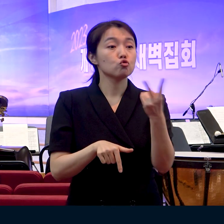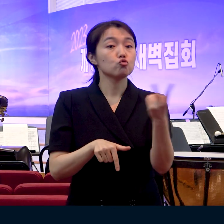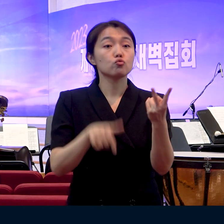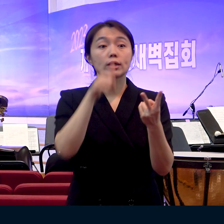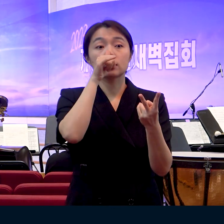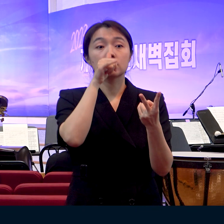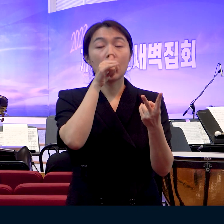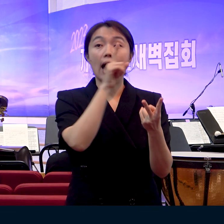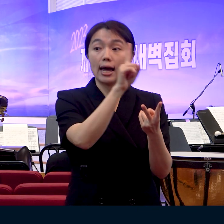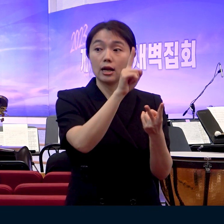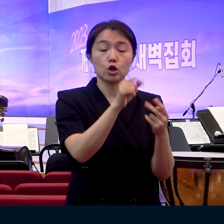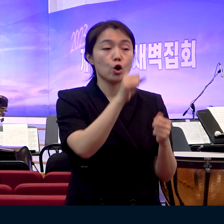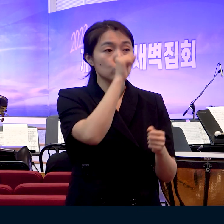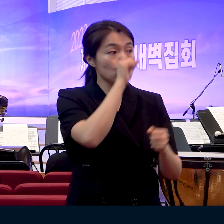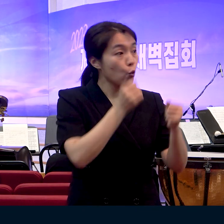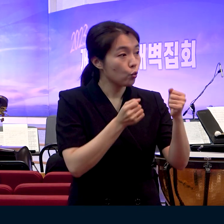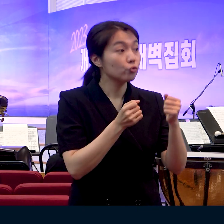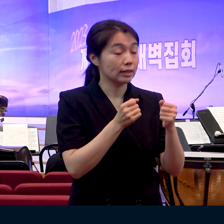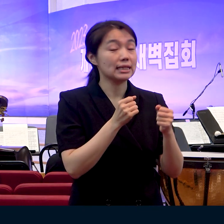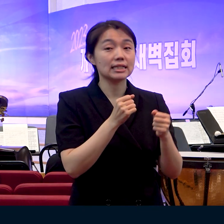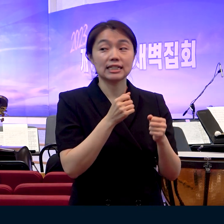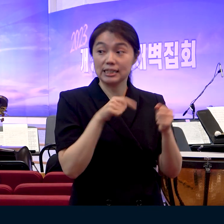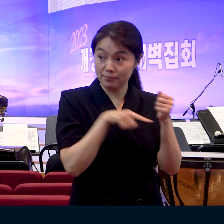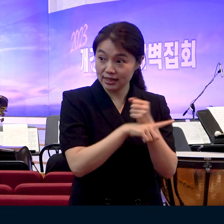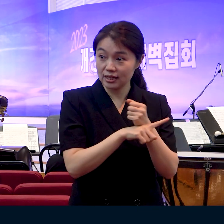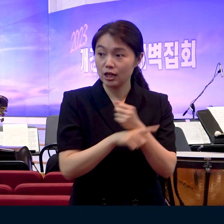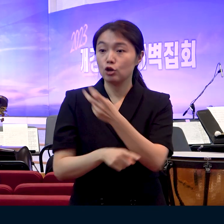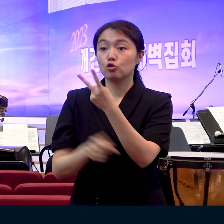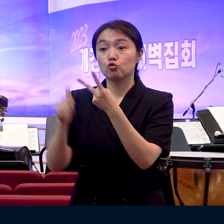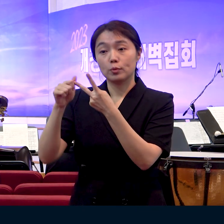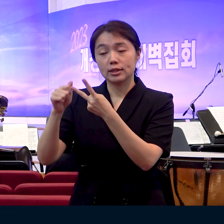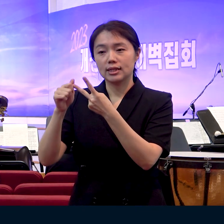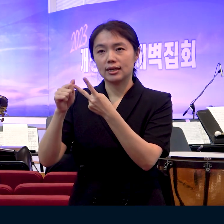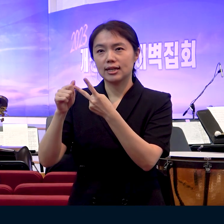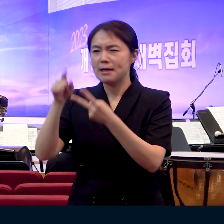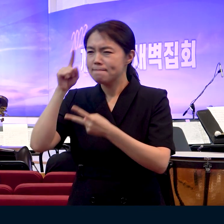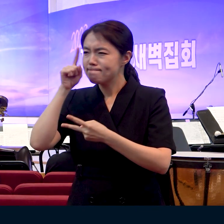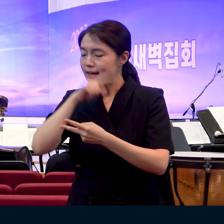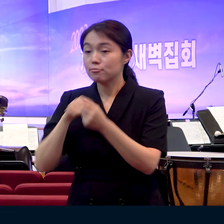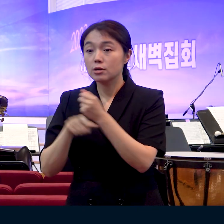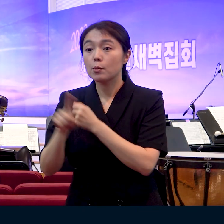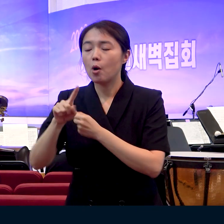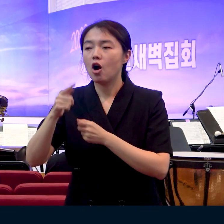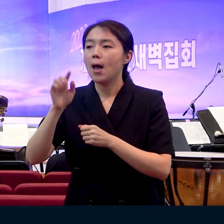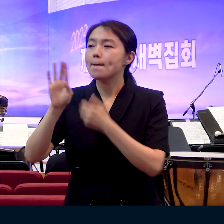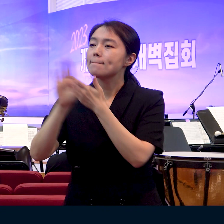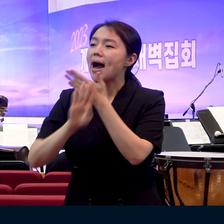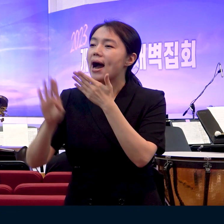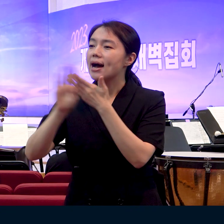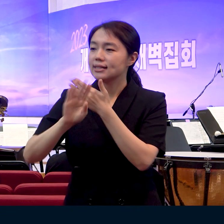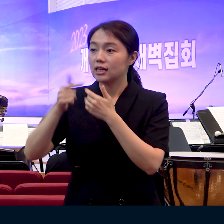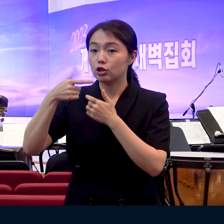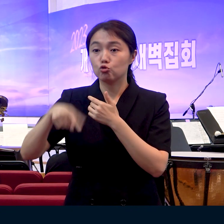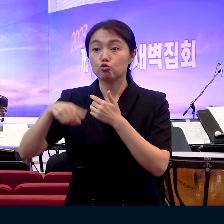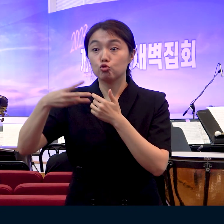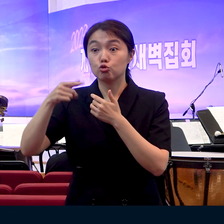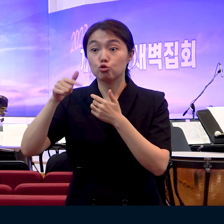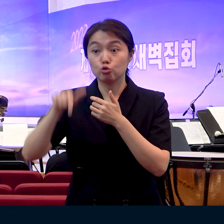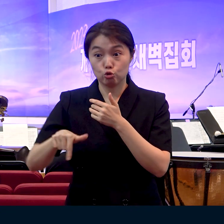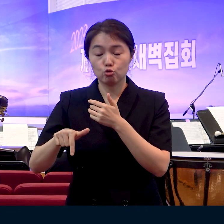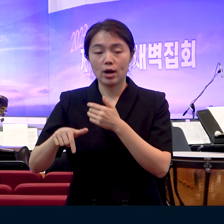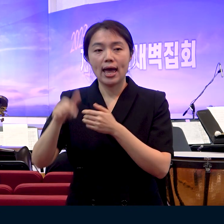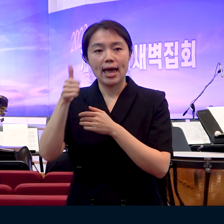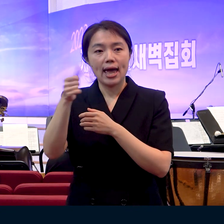있고요, 좋은 의미로, 그리고 어떤 경우는 뭐 바리새인들의 누룩과 헤롯의 누룩을 주의하라처럼